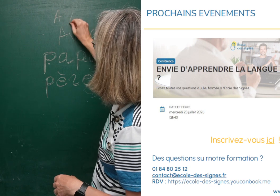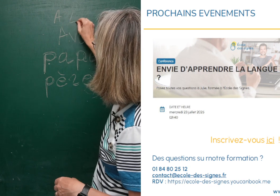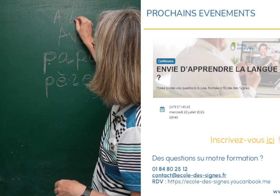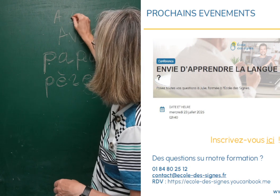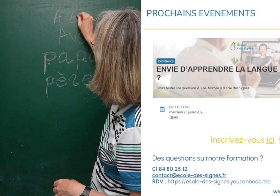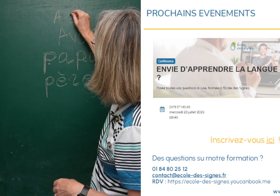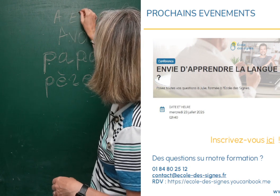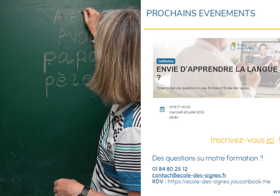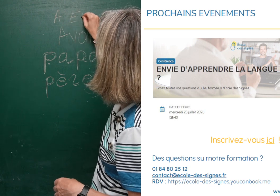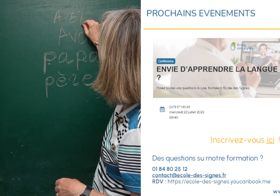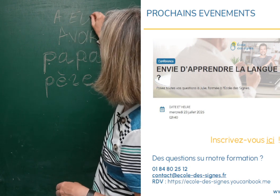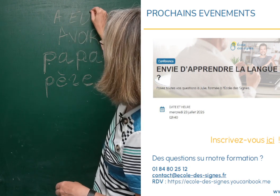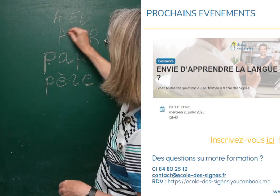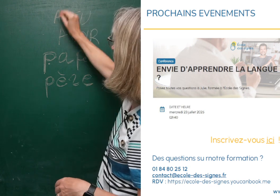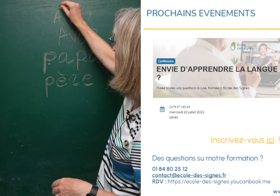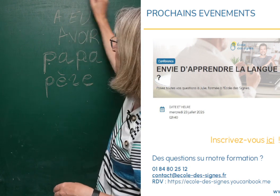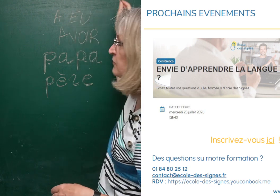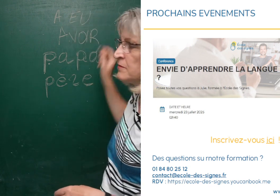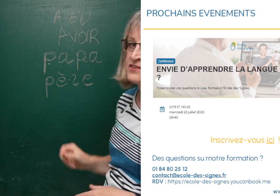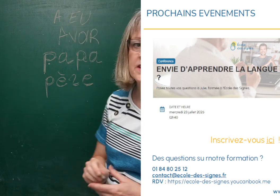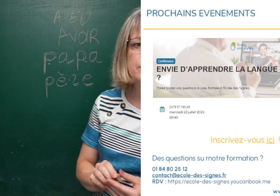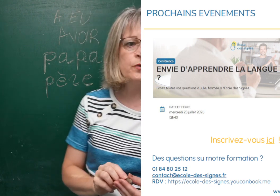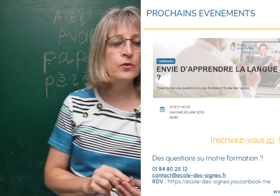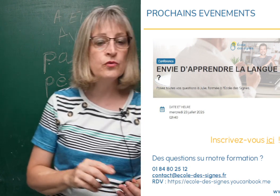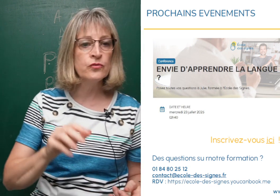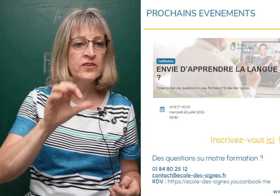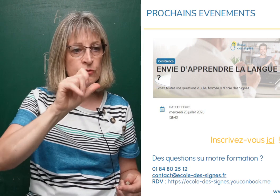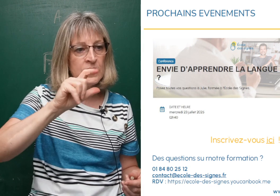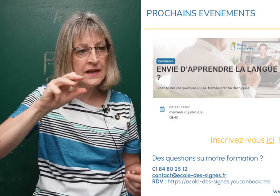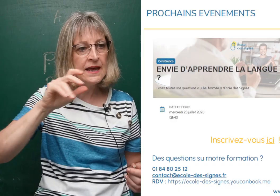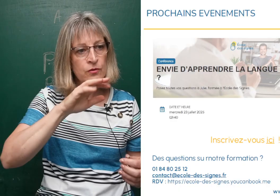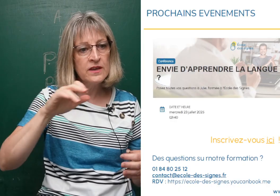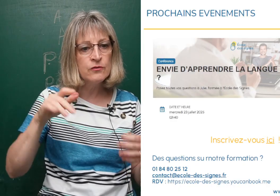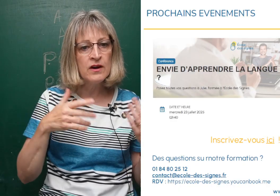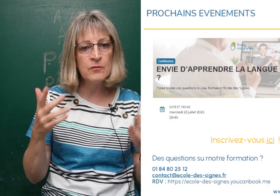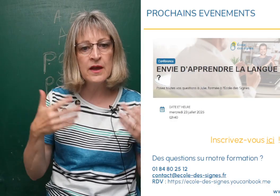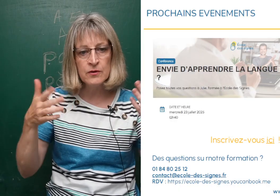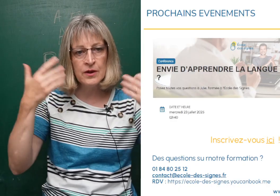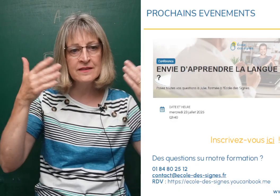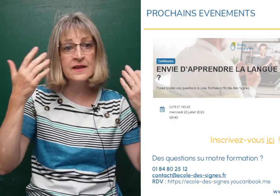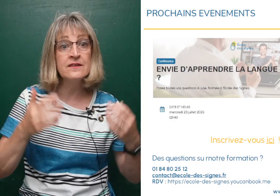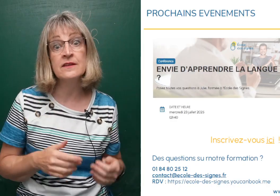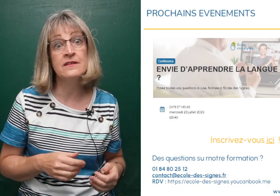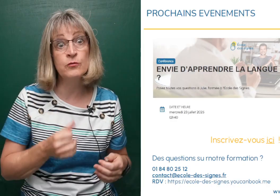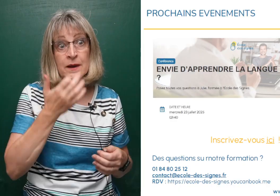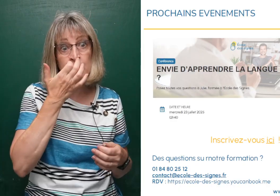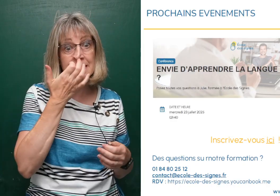eu, il avait, vous imaginez un peu, le sourd, c'est toutes les lettres qu'il doit comme ça intégrer, c'est super compliqué.